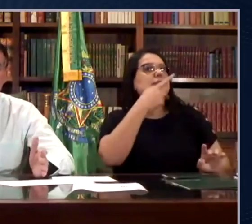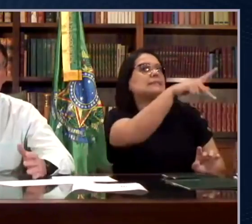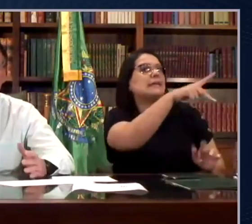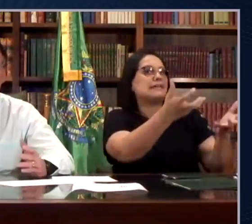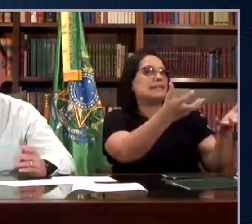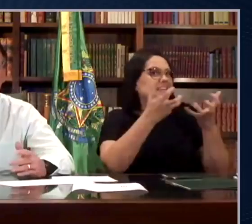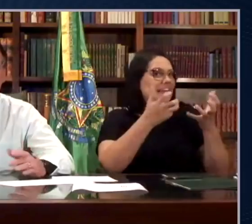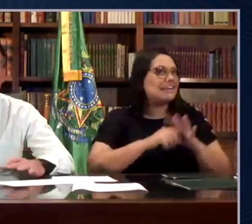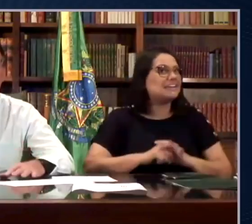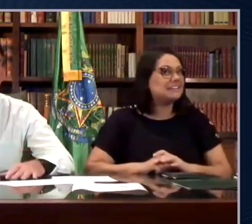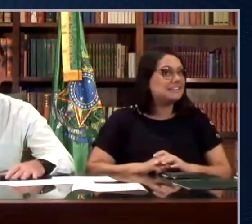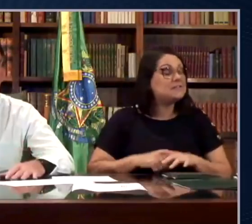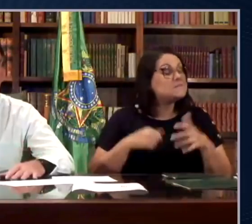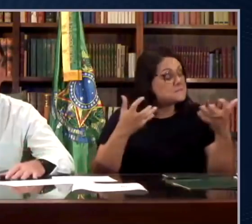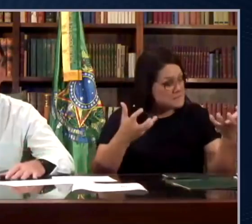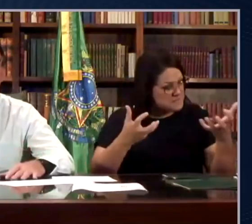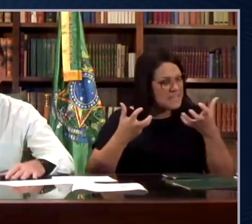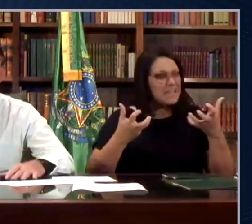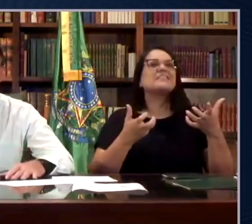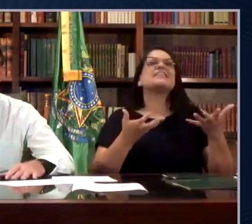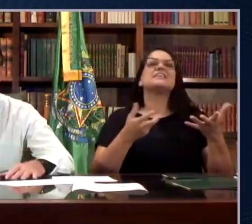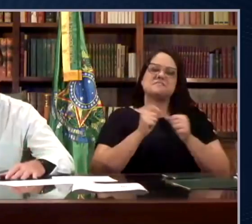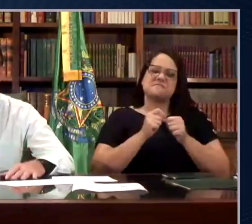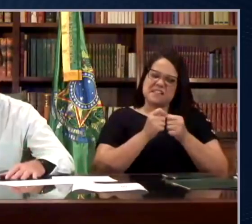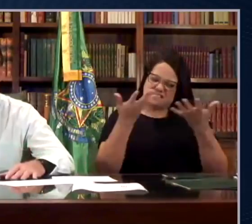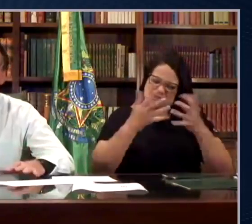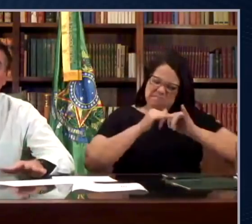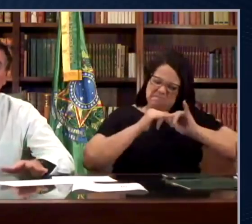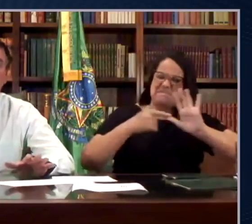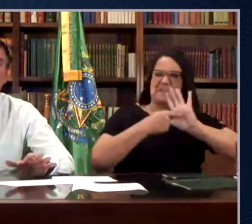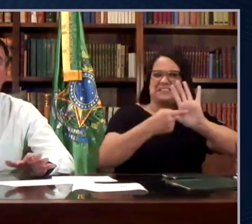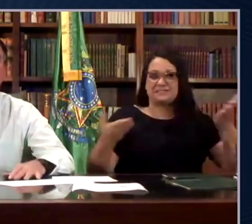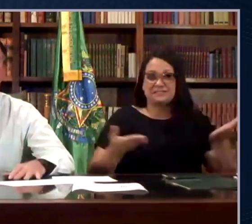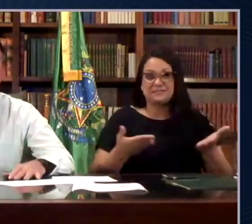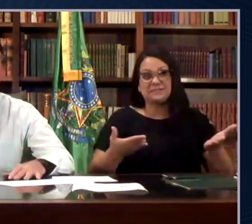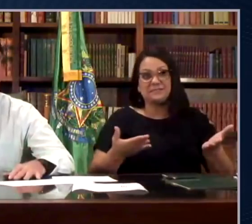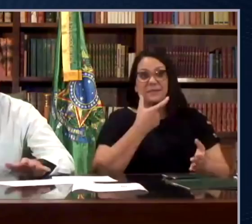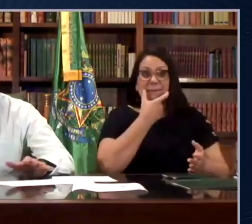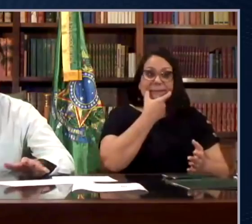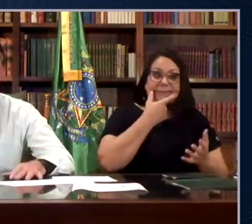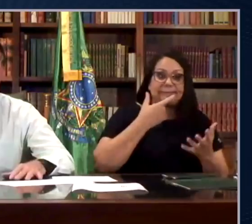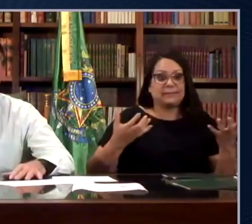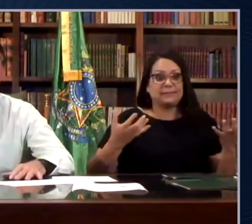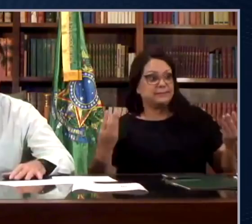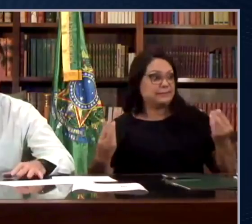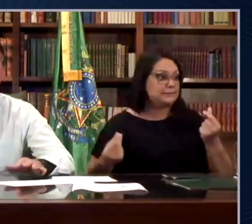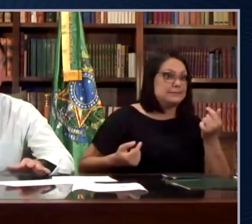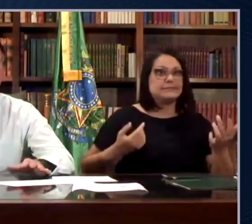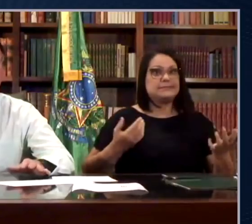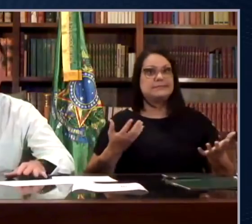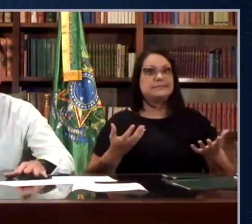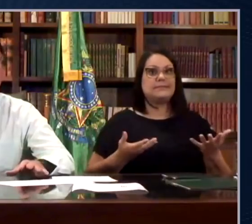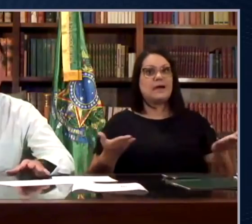vontade. Tá? A gente espera que ele dê conta do recado agora. Agora, tenho falado com ele. E ele está meio numa situação